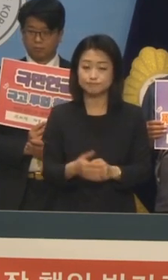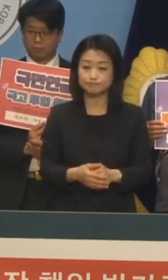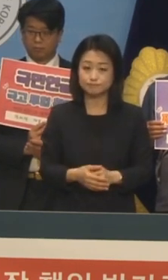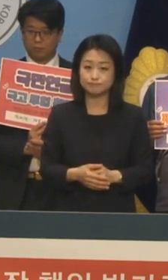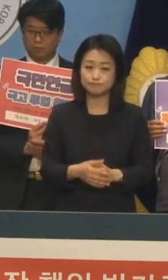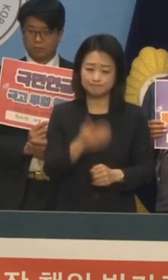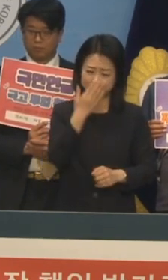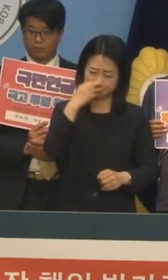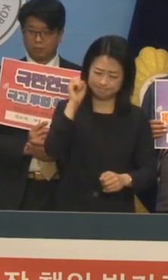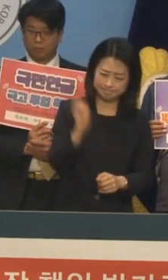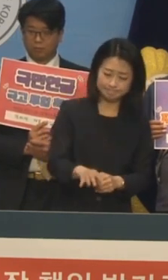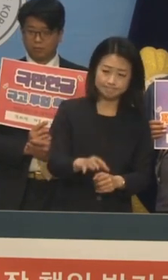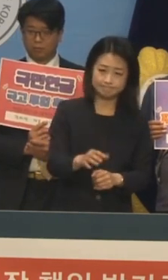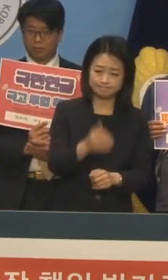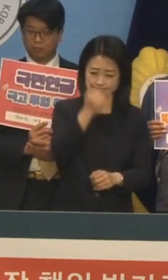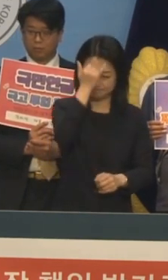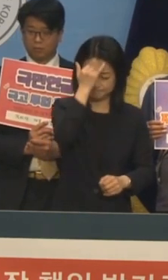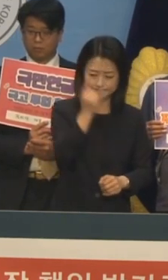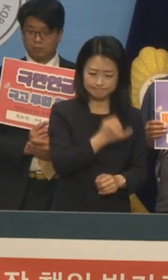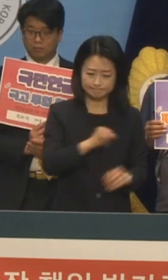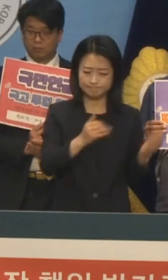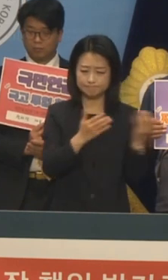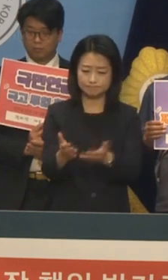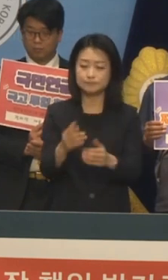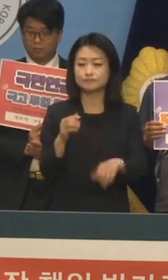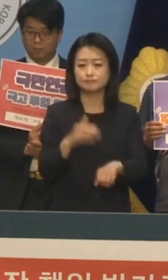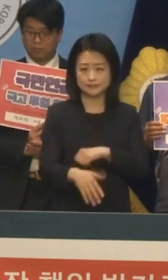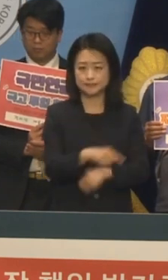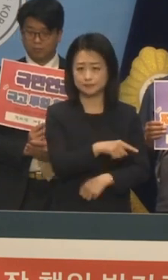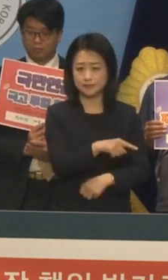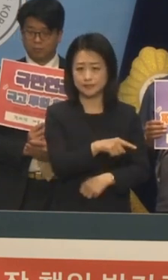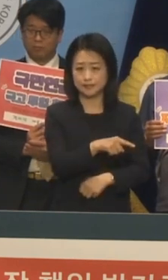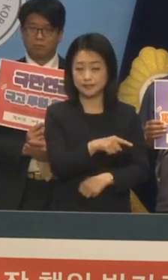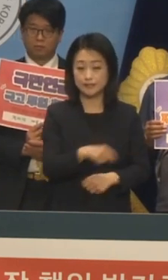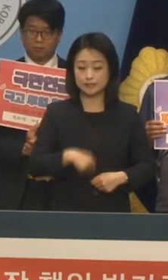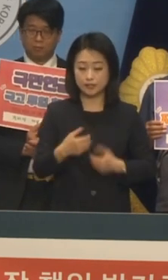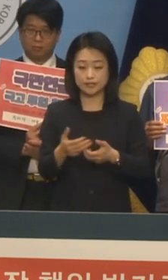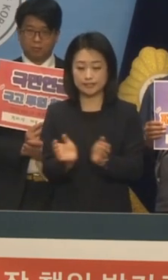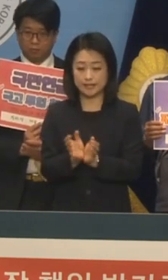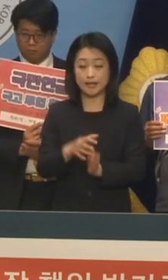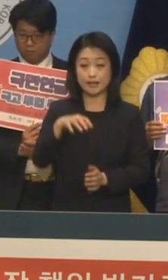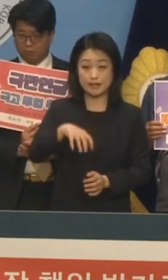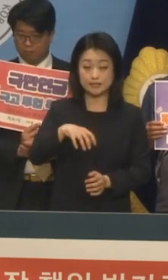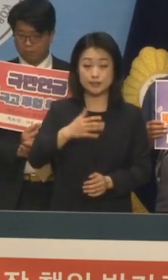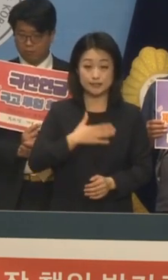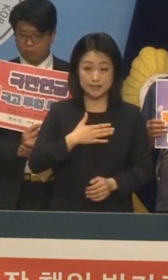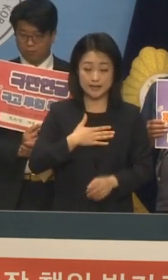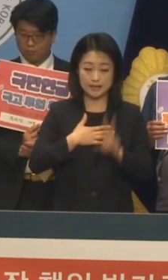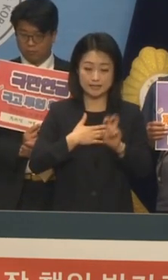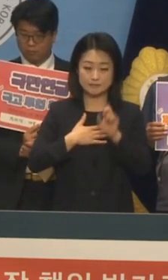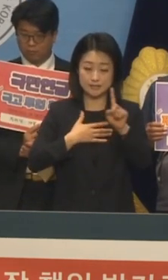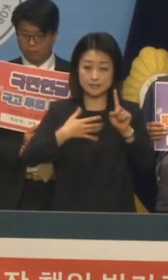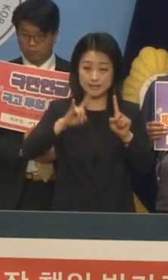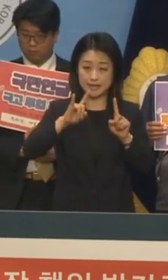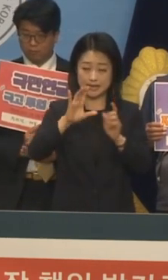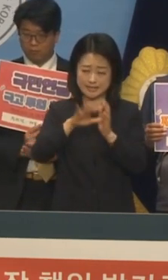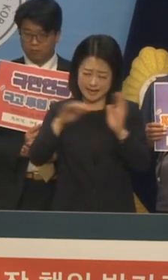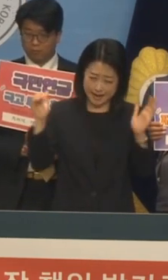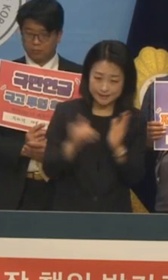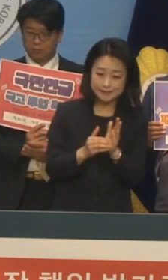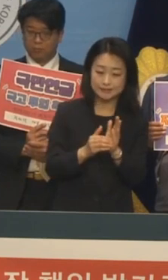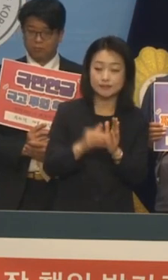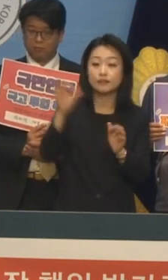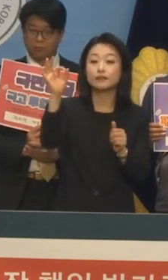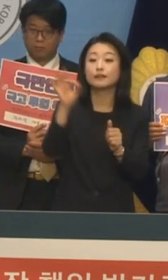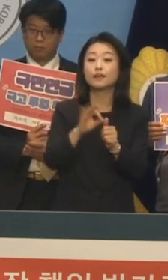최소한의 A를 저버리는 것입니다. 저와 정의당은 21대 국회 임기 마지막 날까지 연금